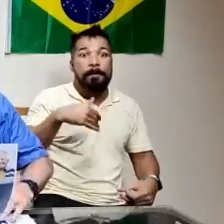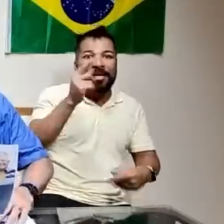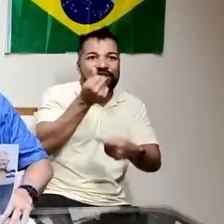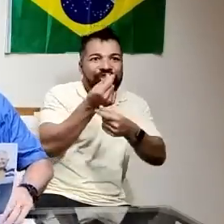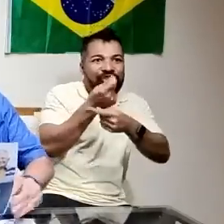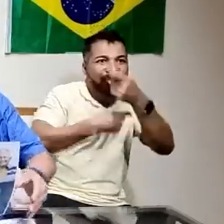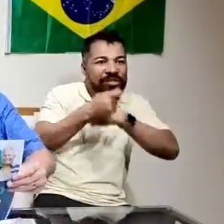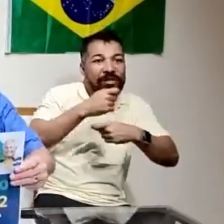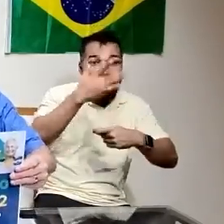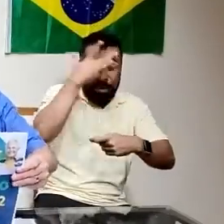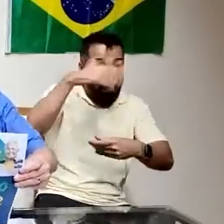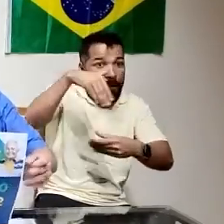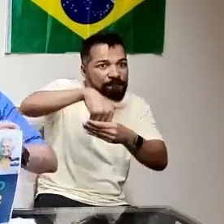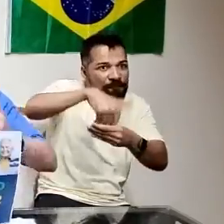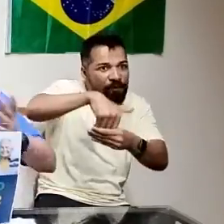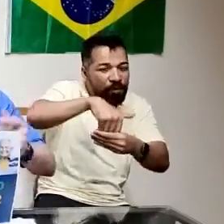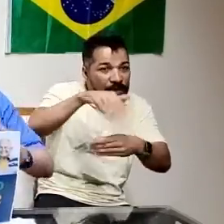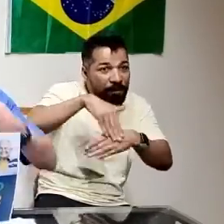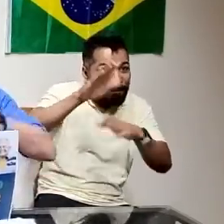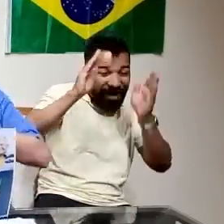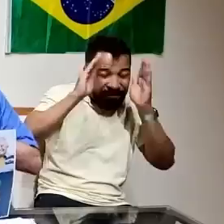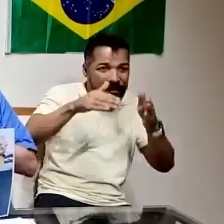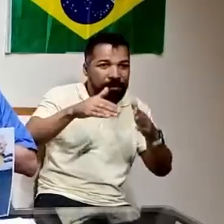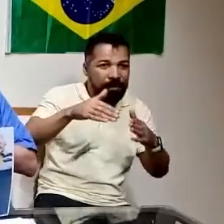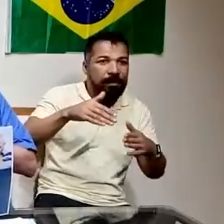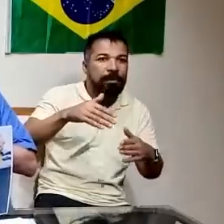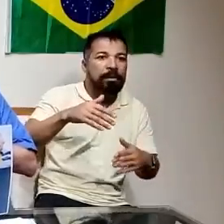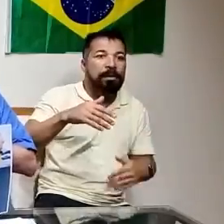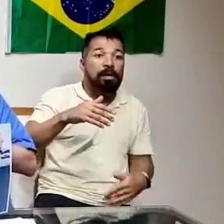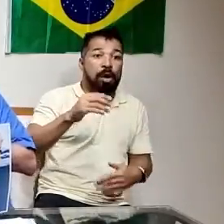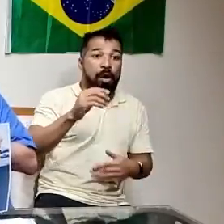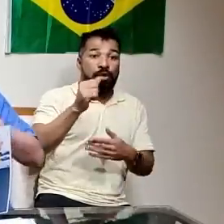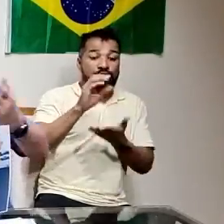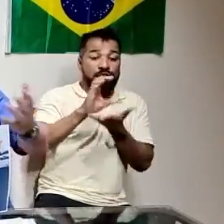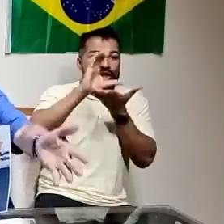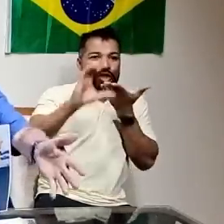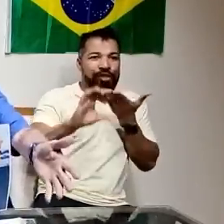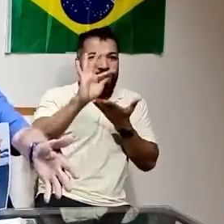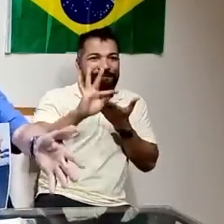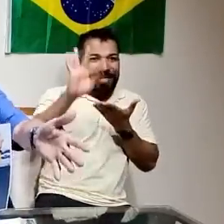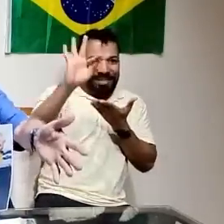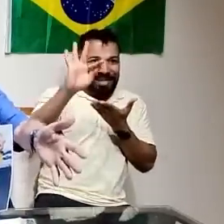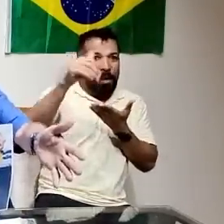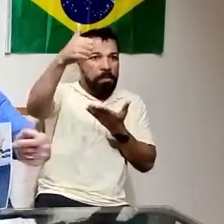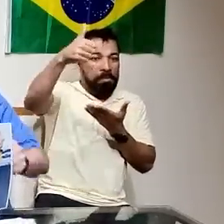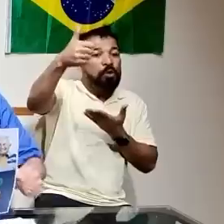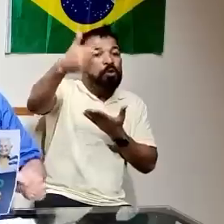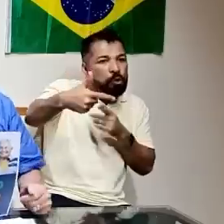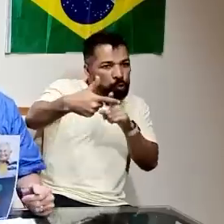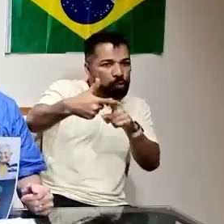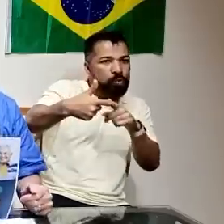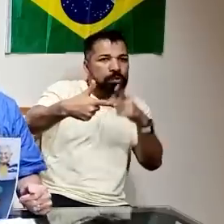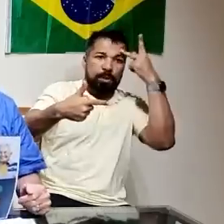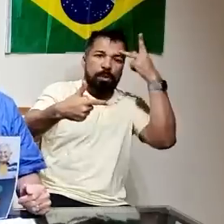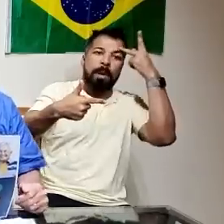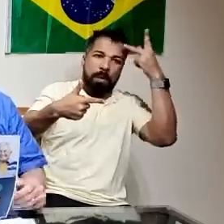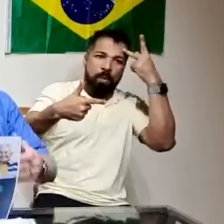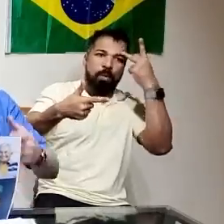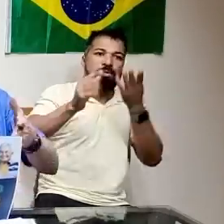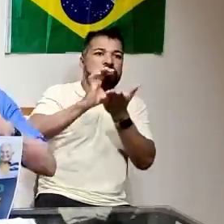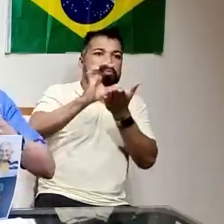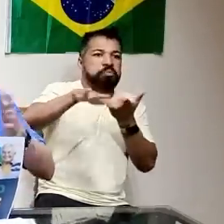concentração de eleitores, né? Depois do orçamento federal, é o orçamento do estado de São Paulo, que é o maior,